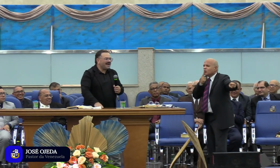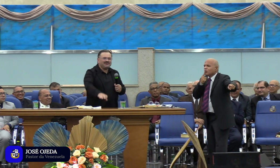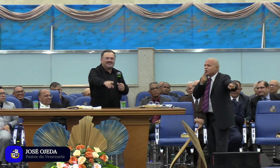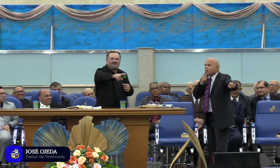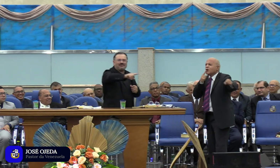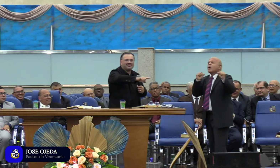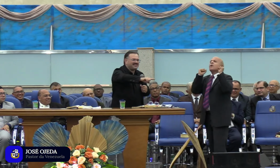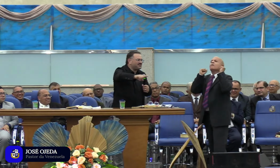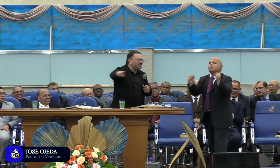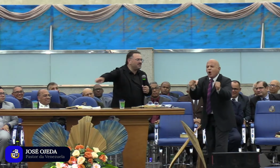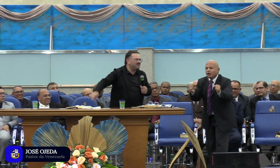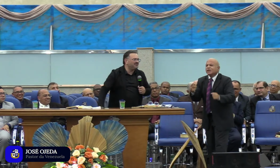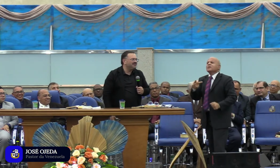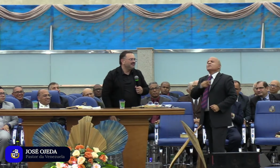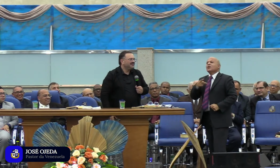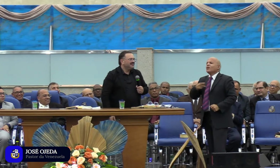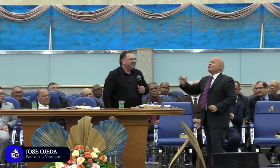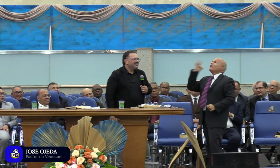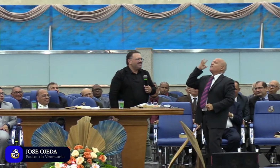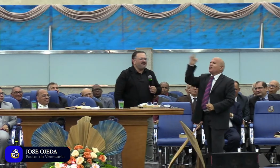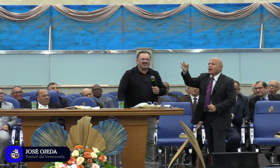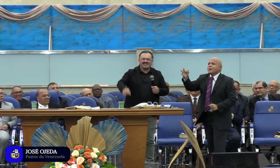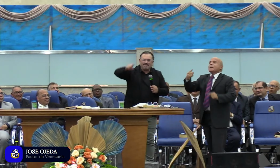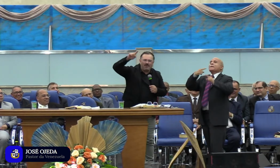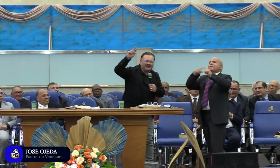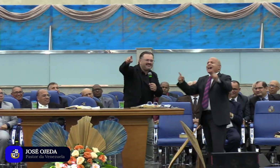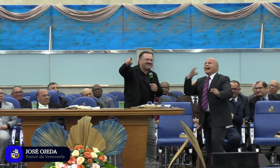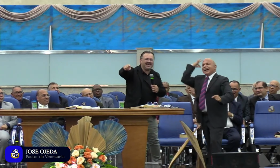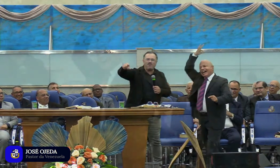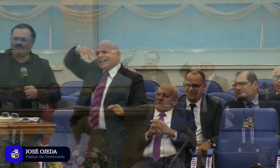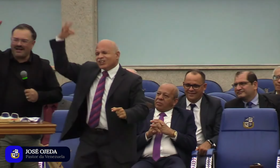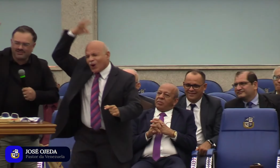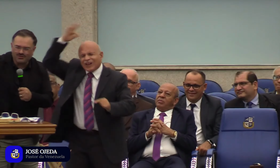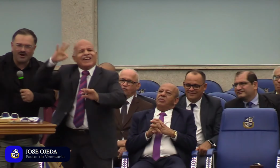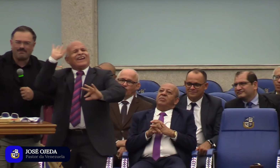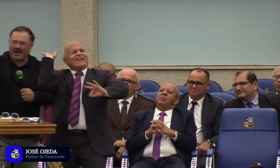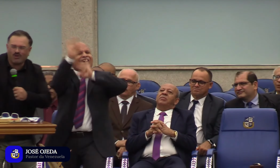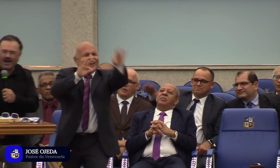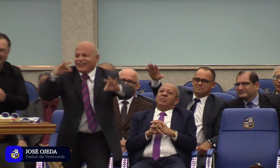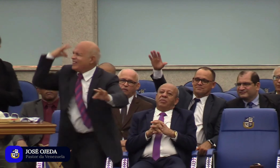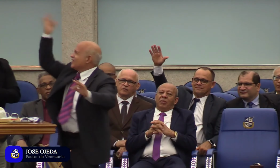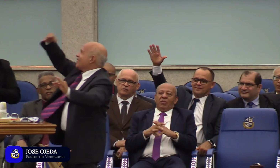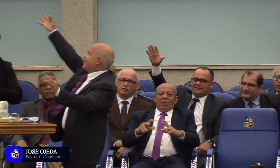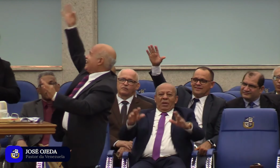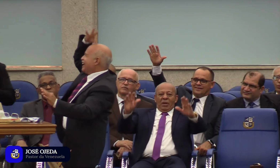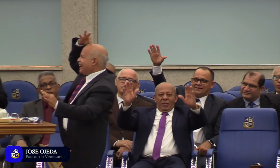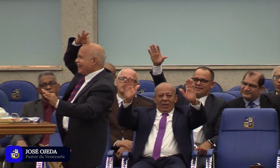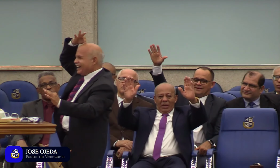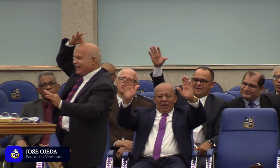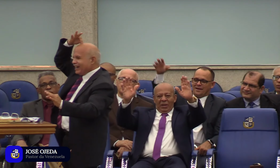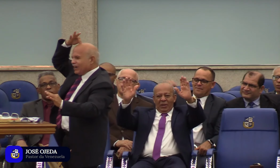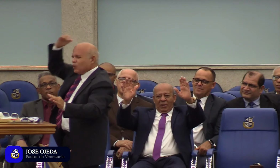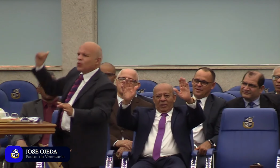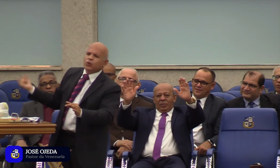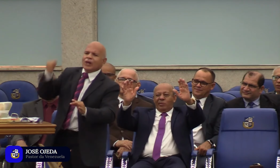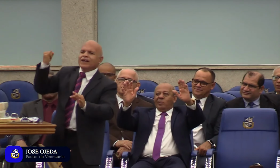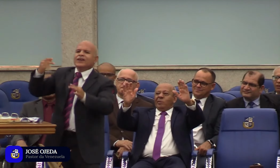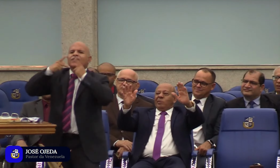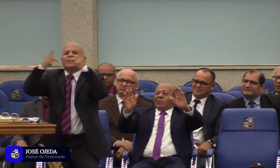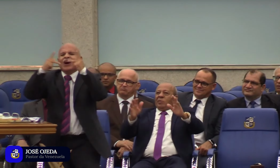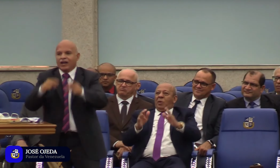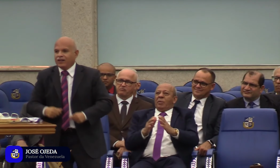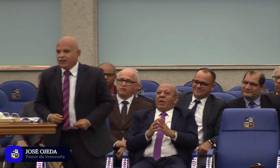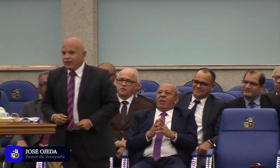Eu quero dizer para você, surdo, você pode ser um pastor para a glória de Deus, porque o Espírito vai te